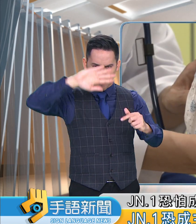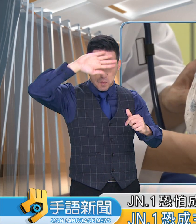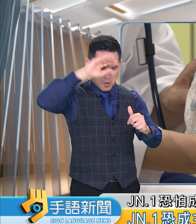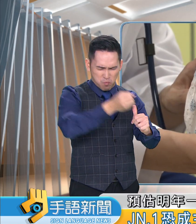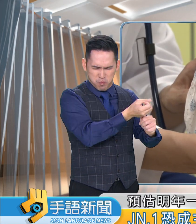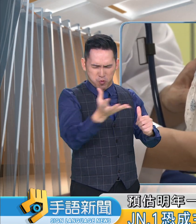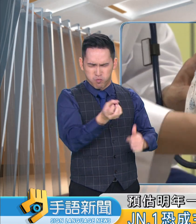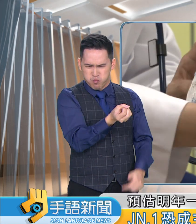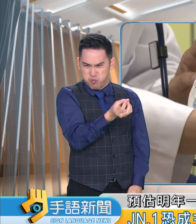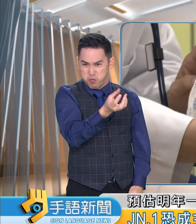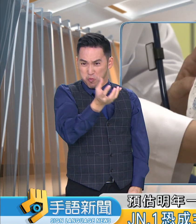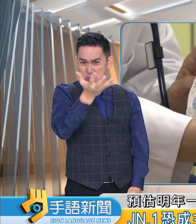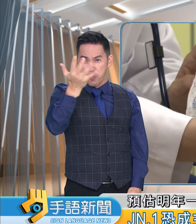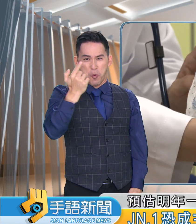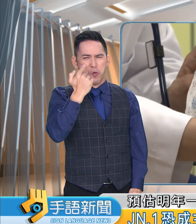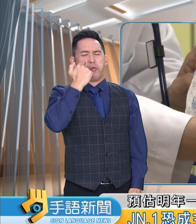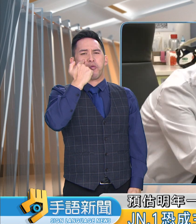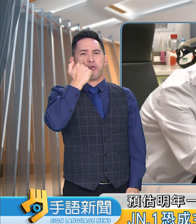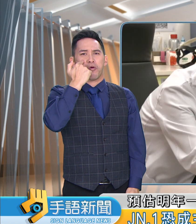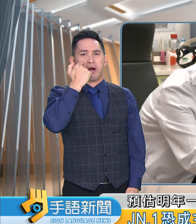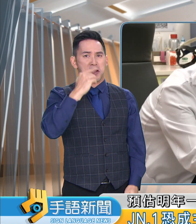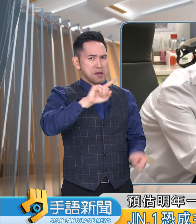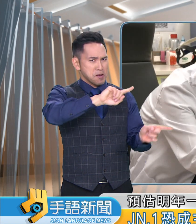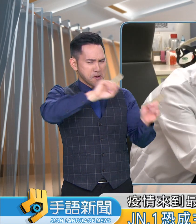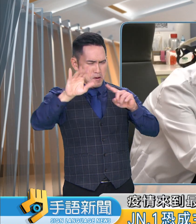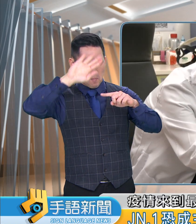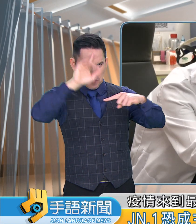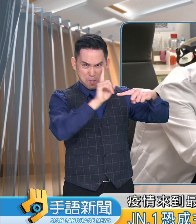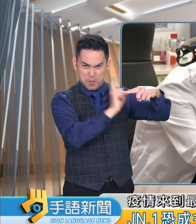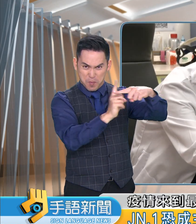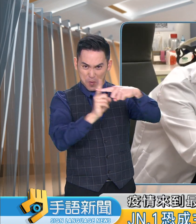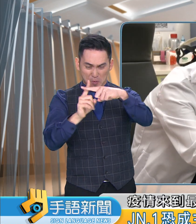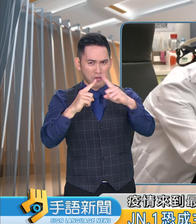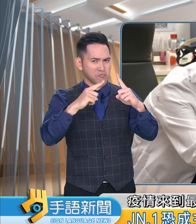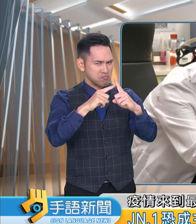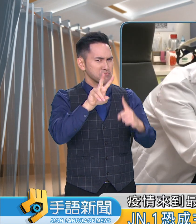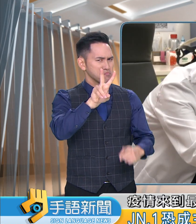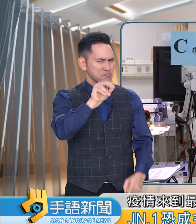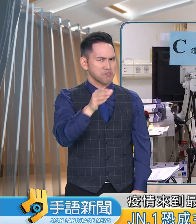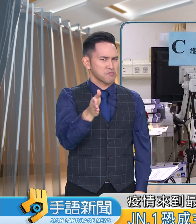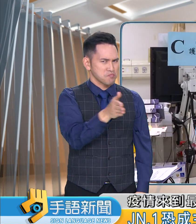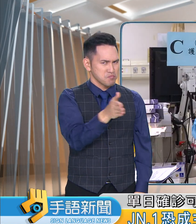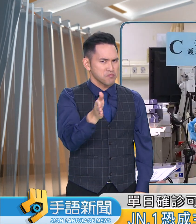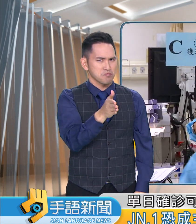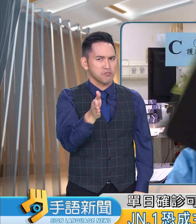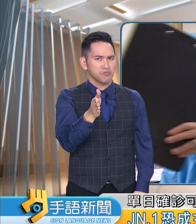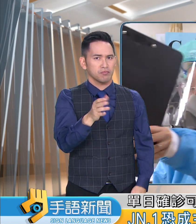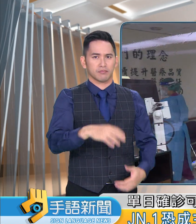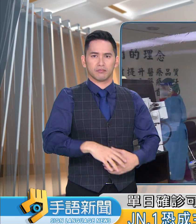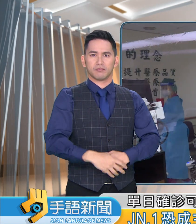预估明年一月的中下旬疫情来到最高峰，单日确诊可能会有20,000人。